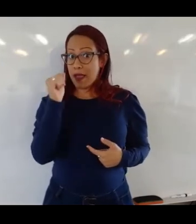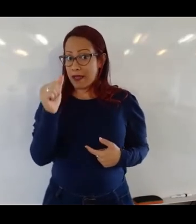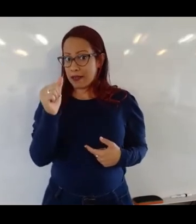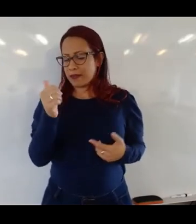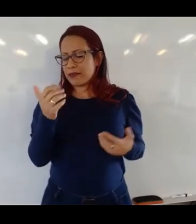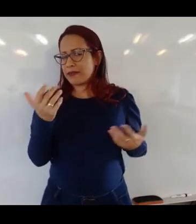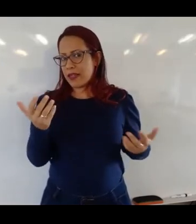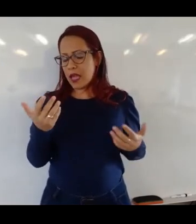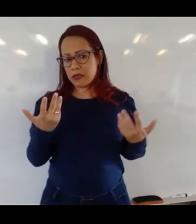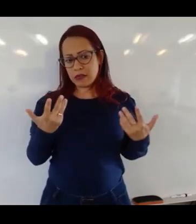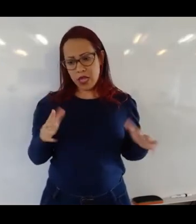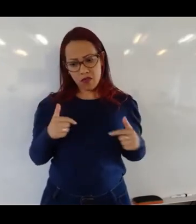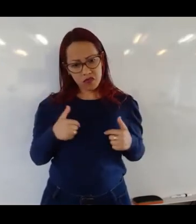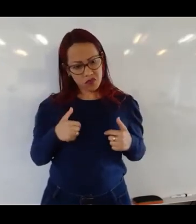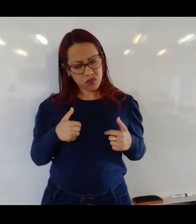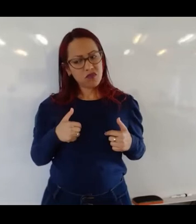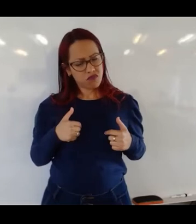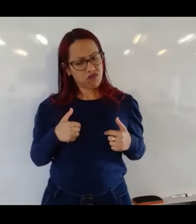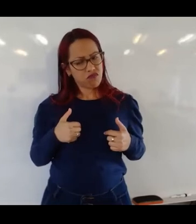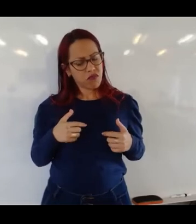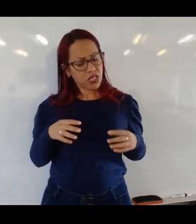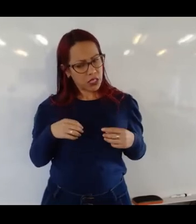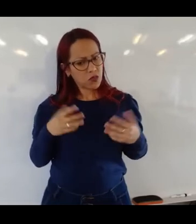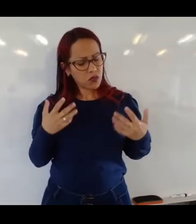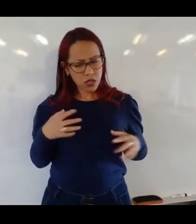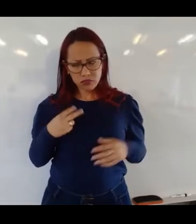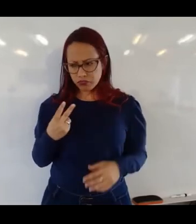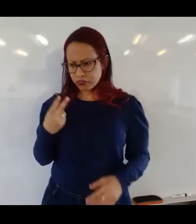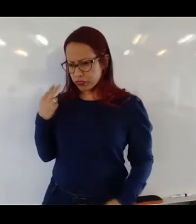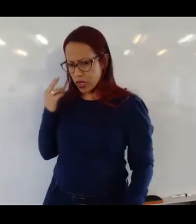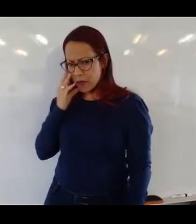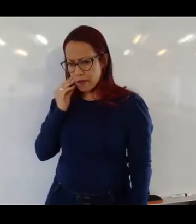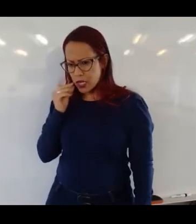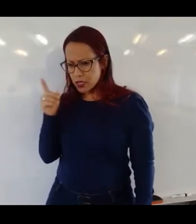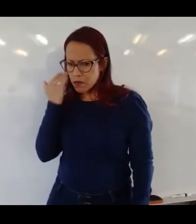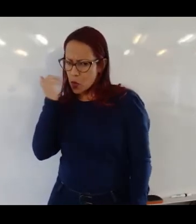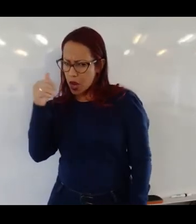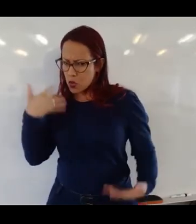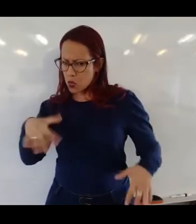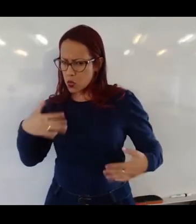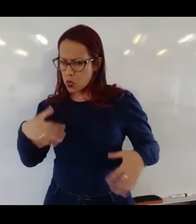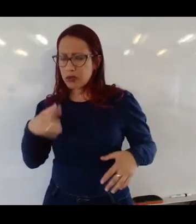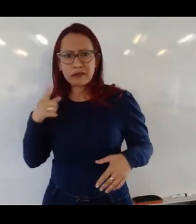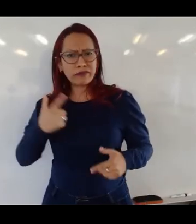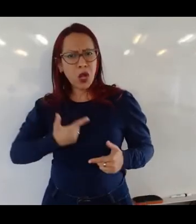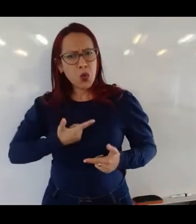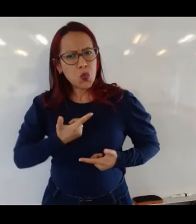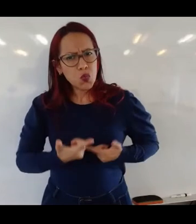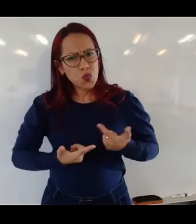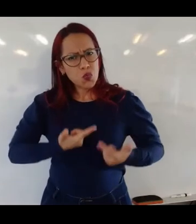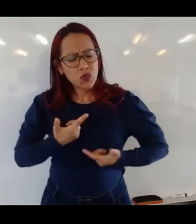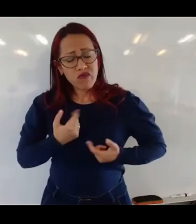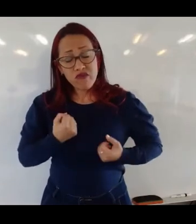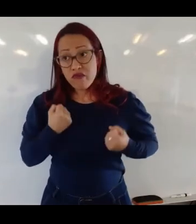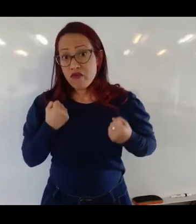Y cuando logramos tenerla, si volvemos atrás en la experiencia de estas mujeres, ha sido una lucha